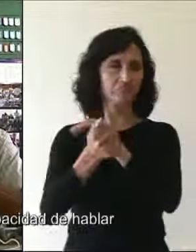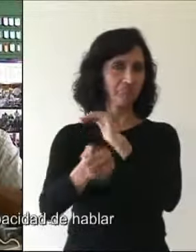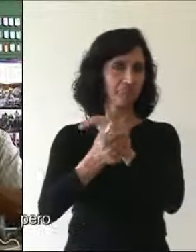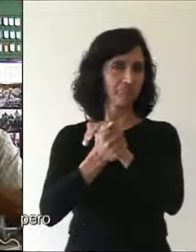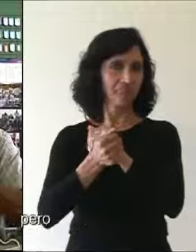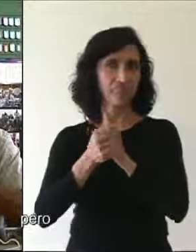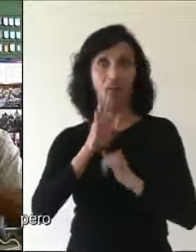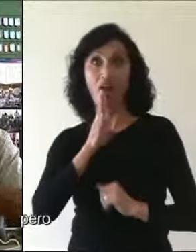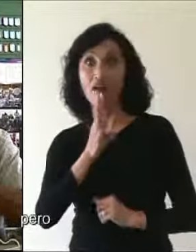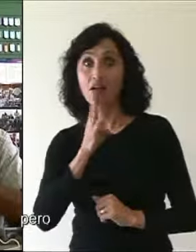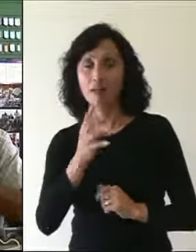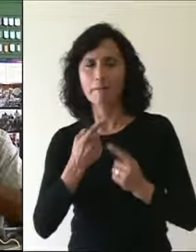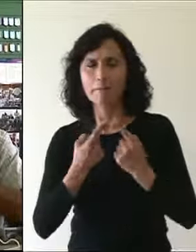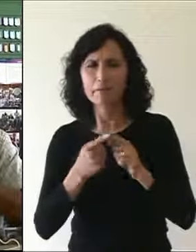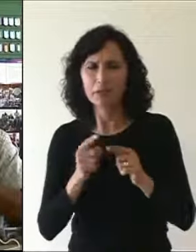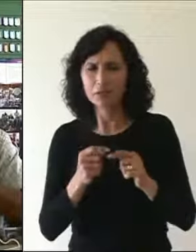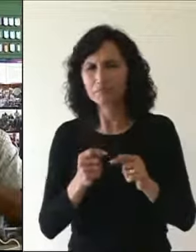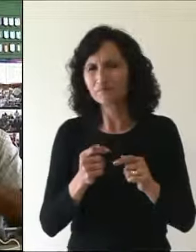de hablar, pero